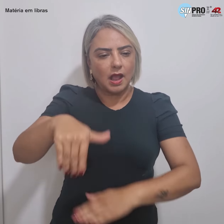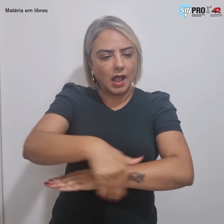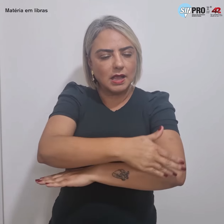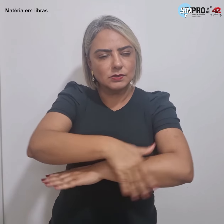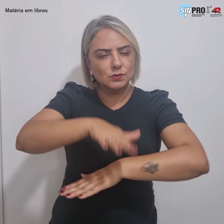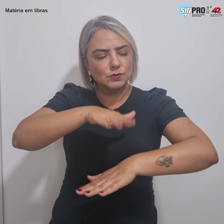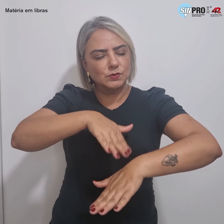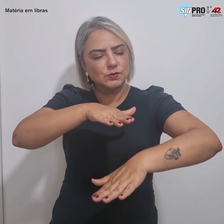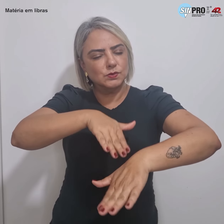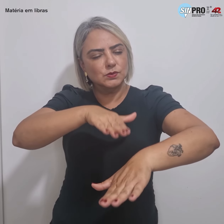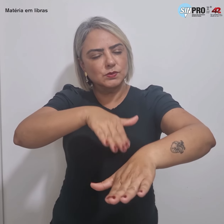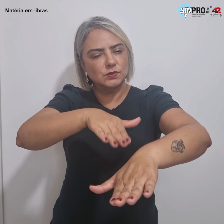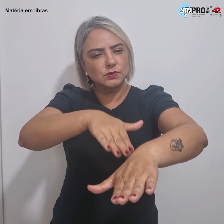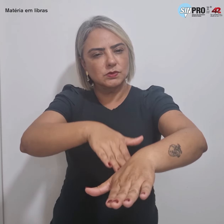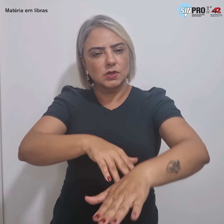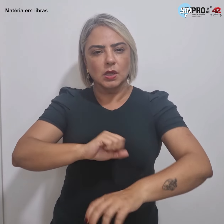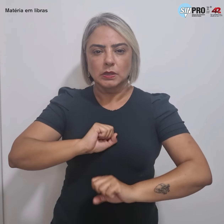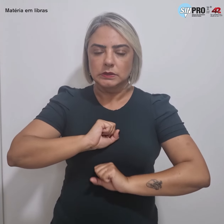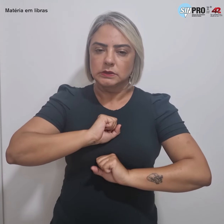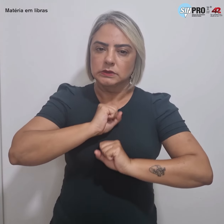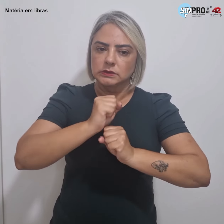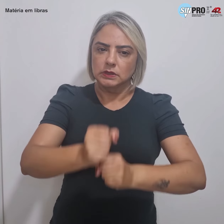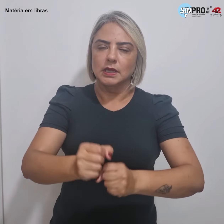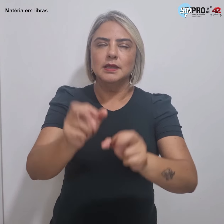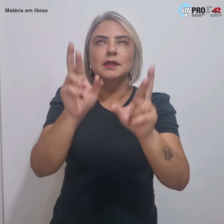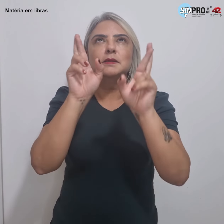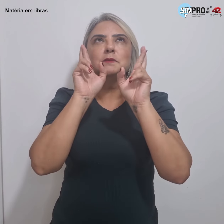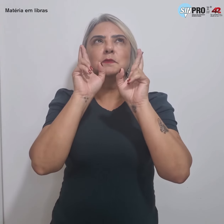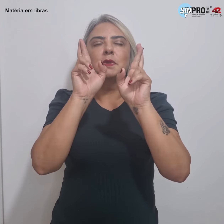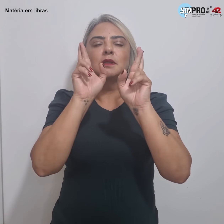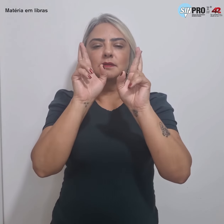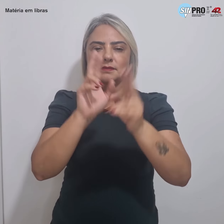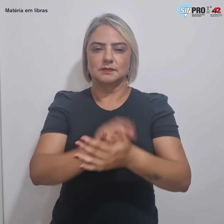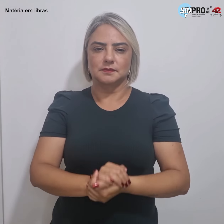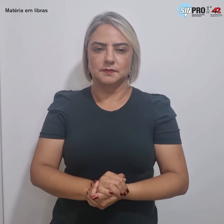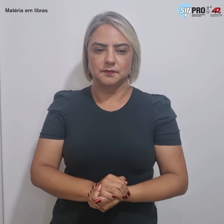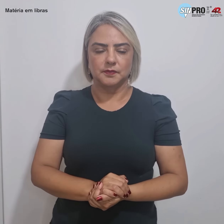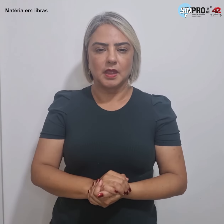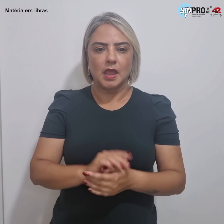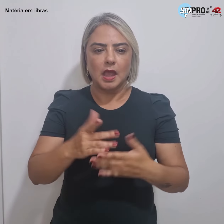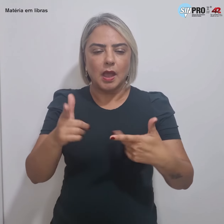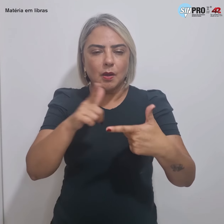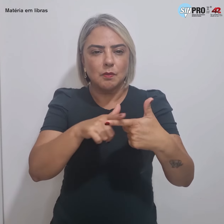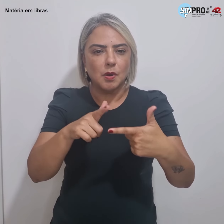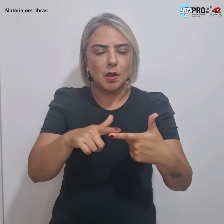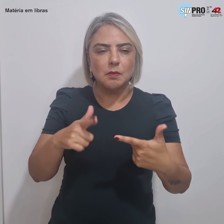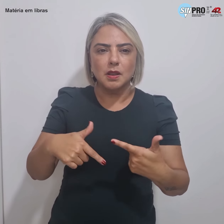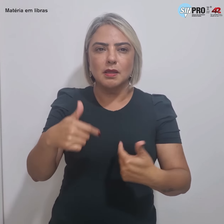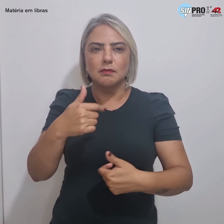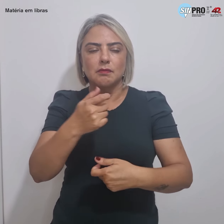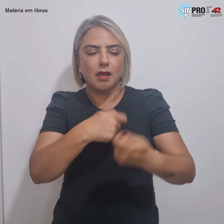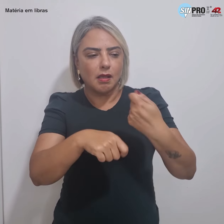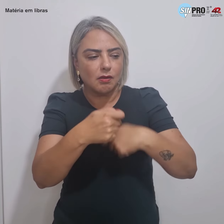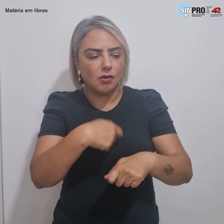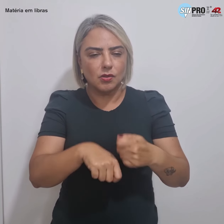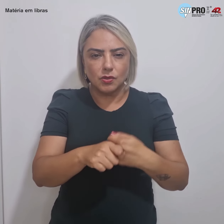tomadas por indignação e esperança. Em meio a uma crise econômica sem precedentes,